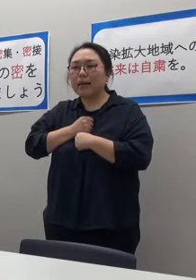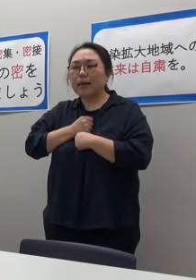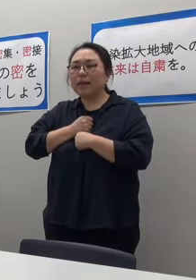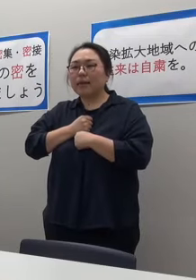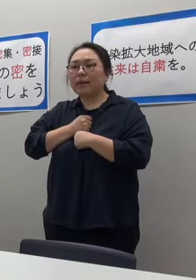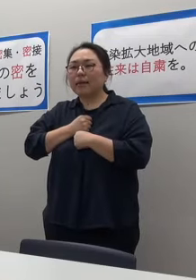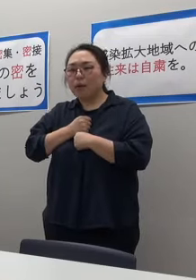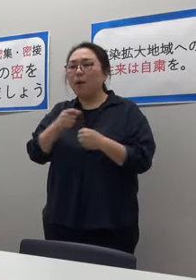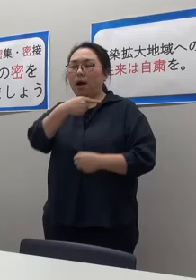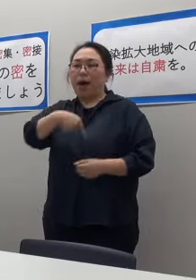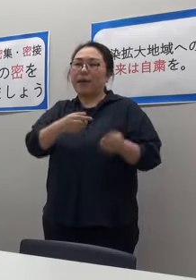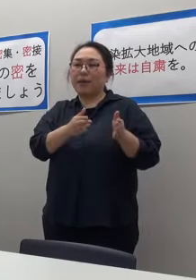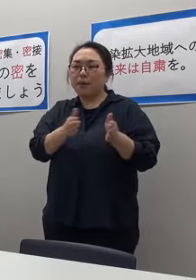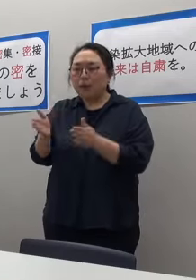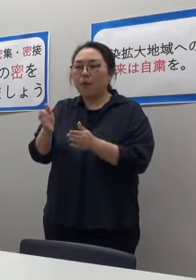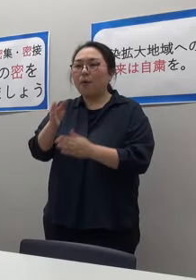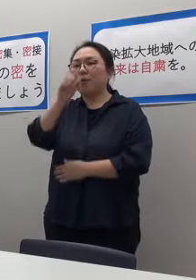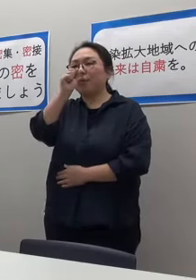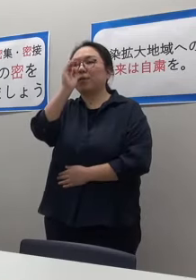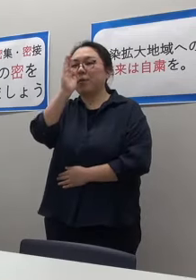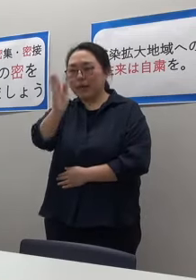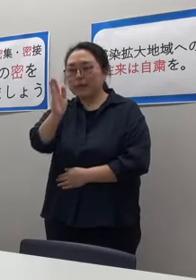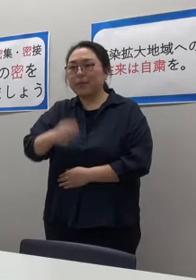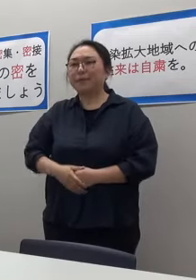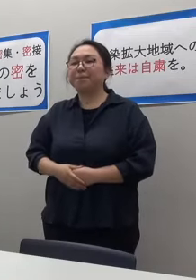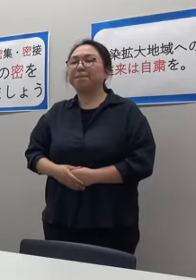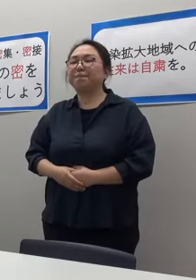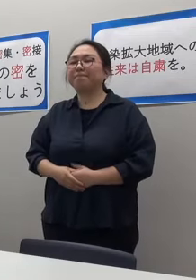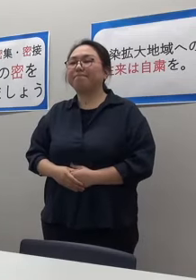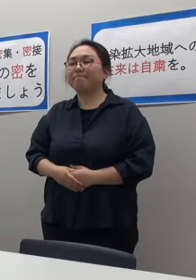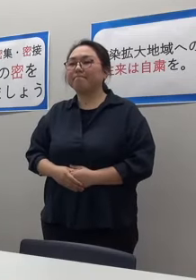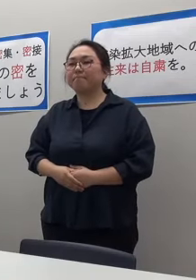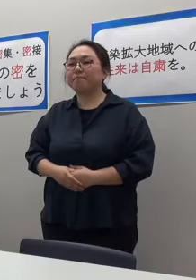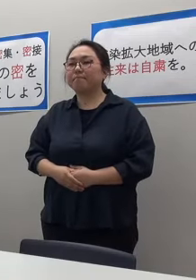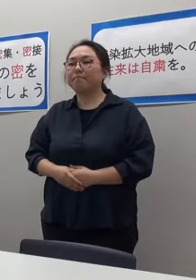料の範囲内での報道に確かにご配慮をお願い申し上げます。また、